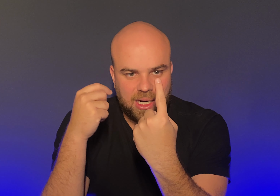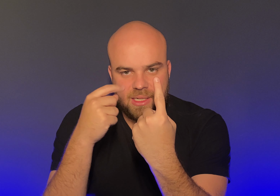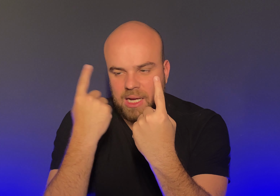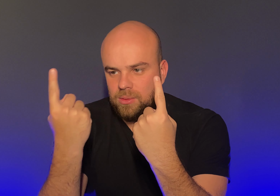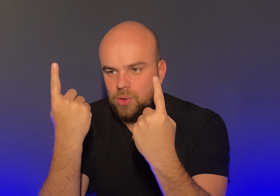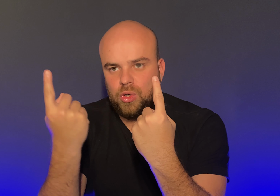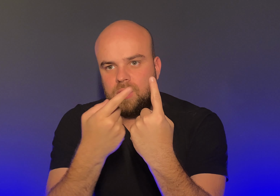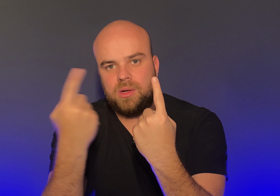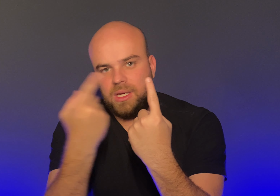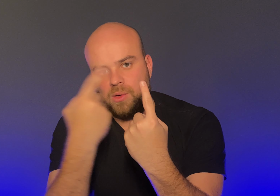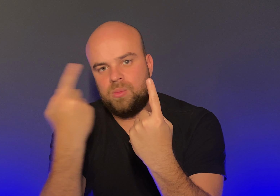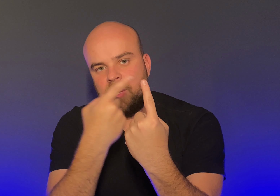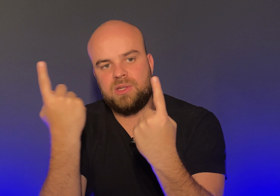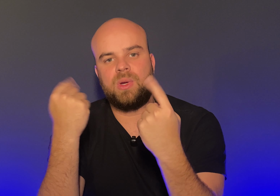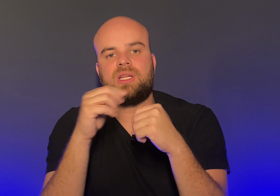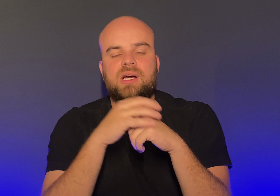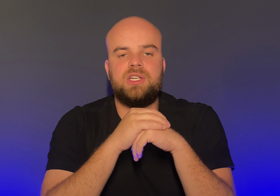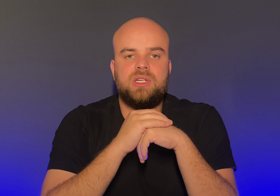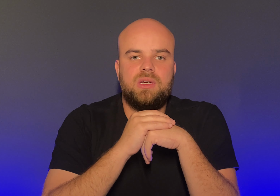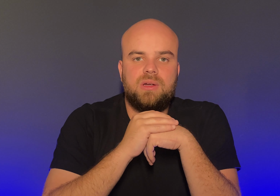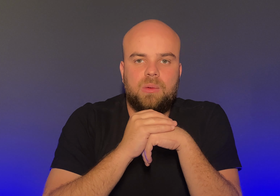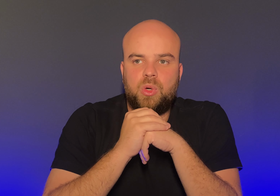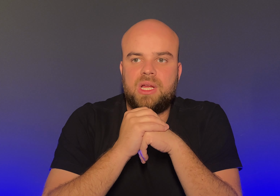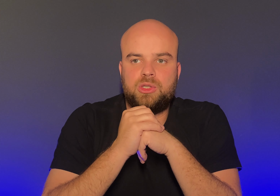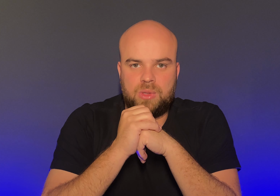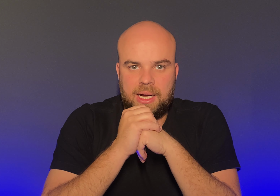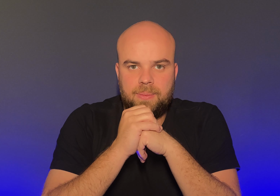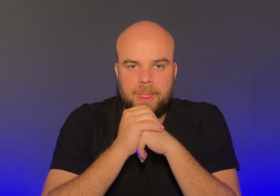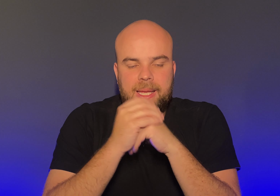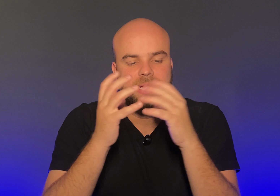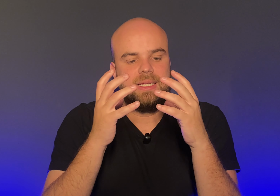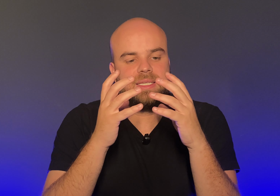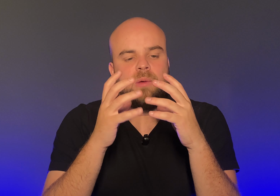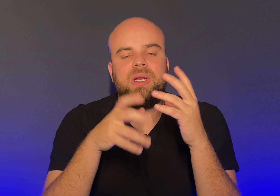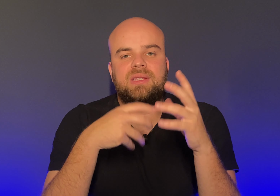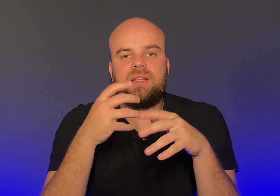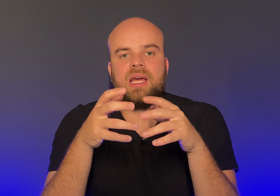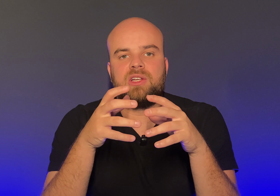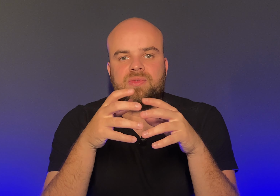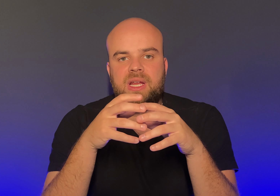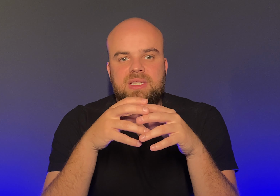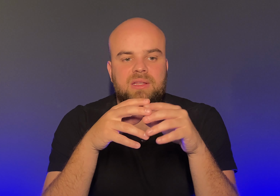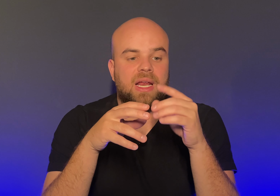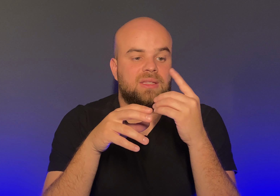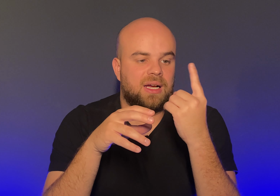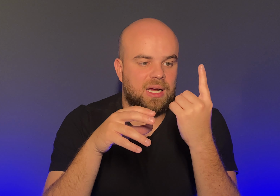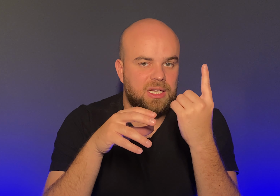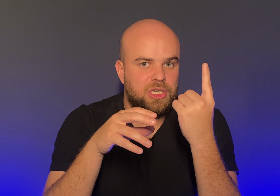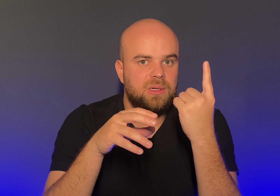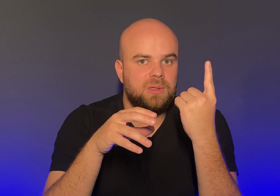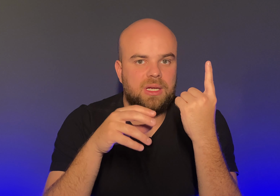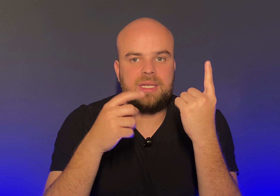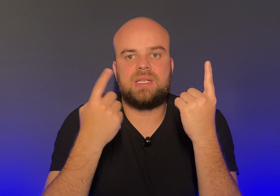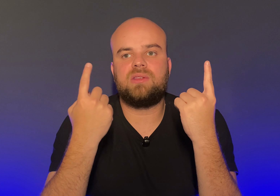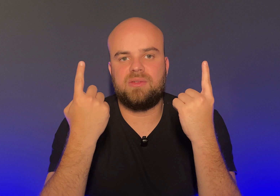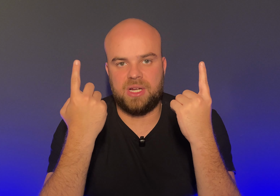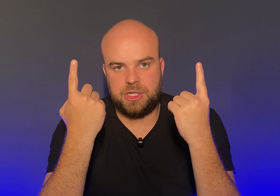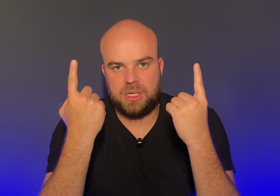Centralizado ou joga e com mais um atacante podendo ajudar sempre entendendo a diferença entre atacante e centroavante